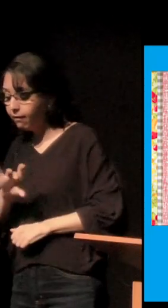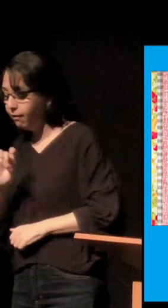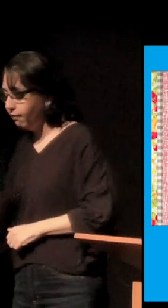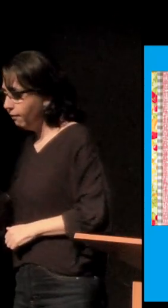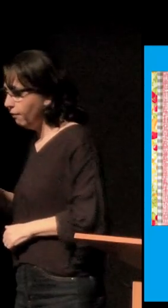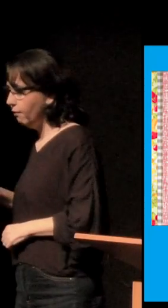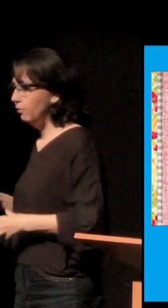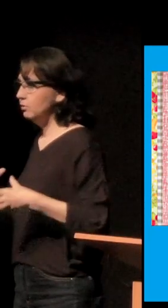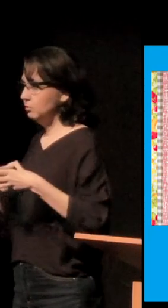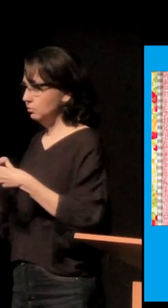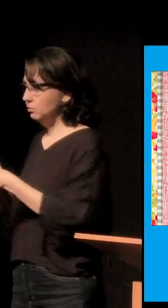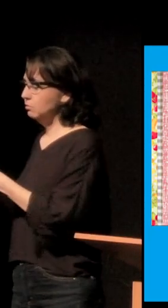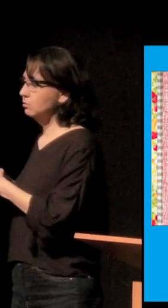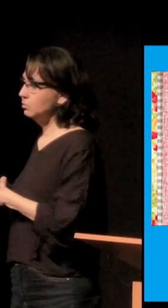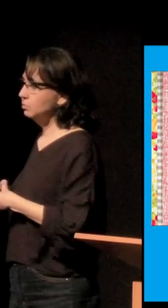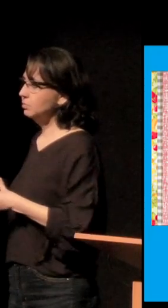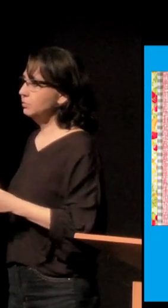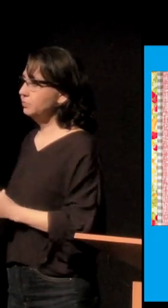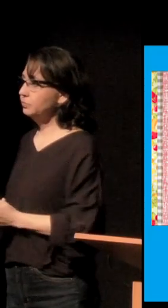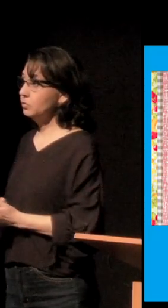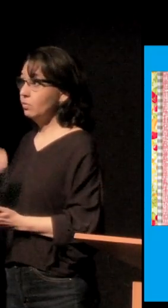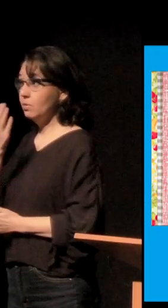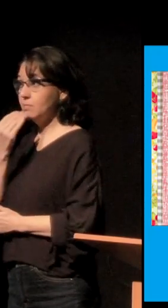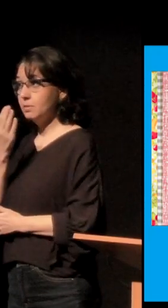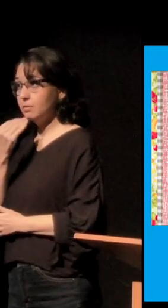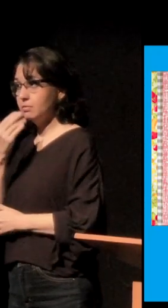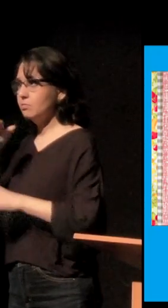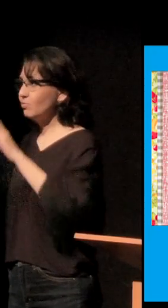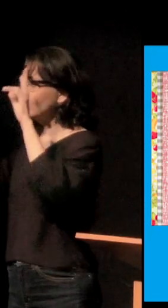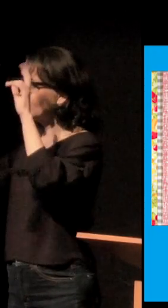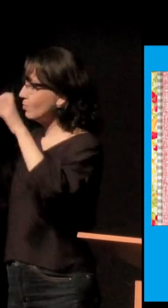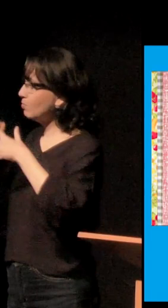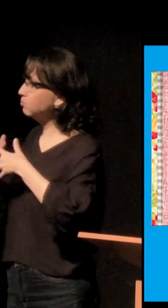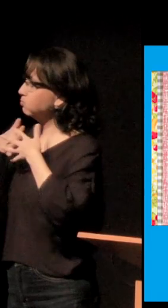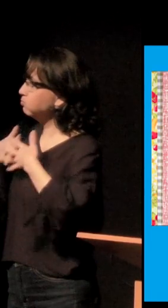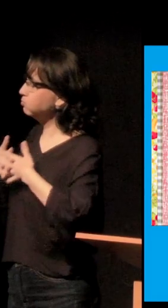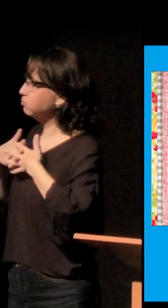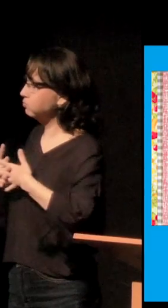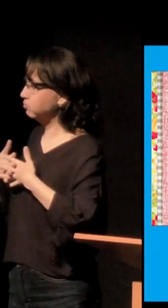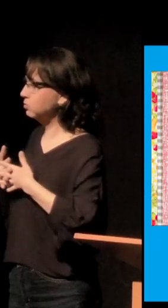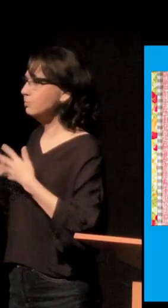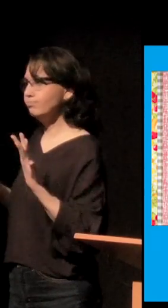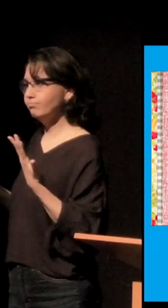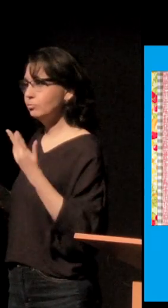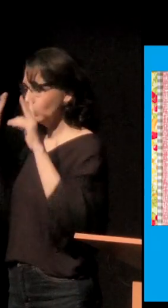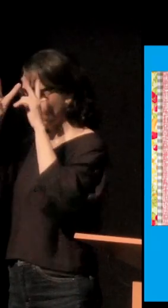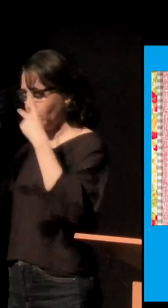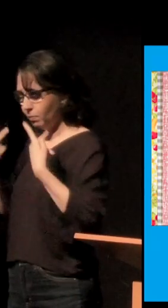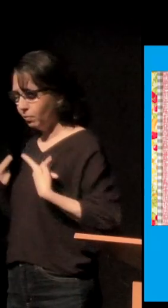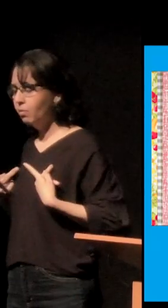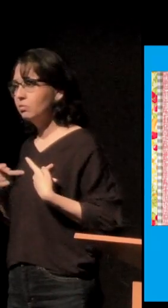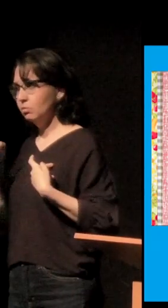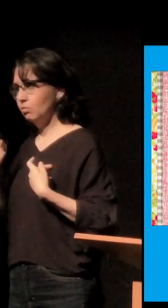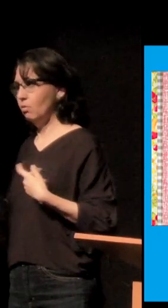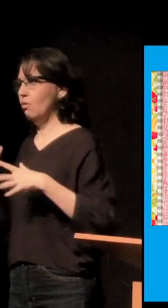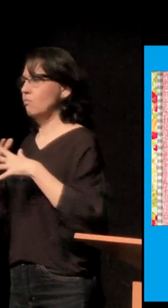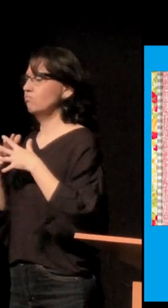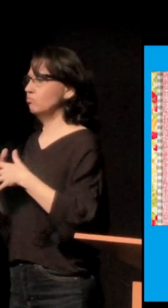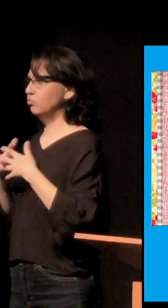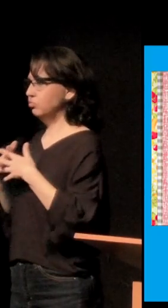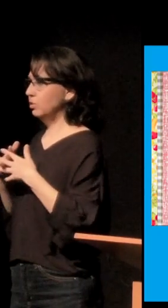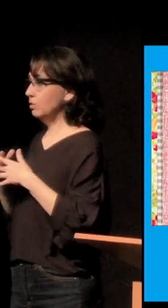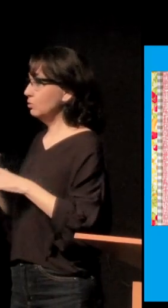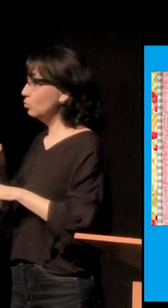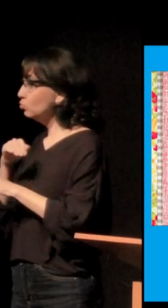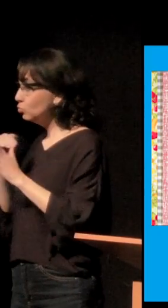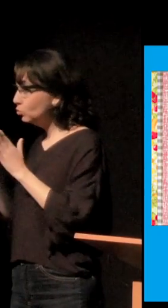alimentação é um tema complexo né o ser humano é complexo gente então eu brinco que tudo que envolve